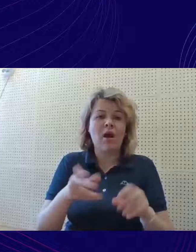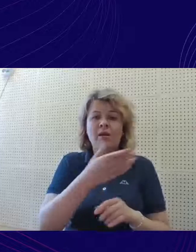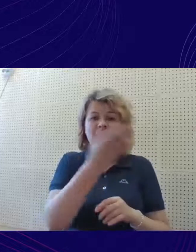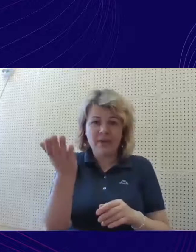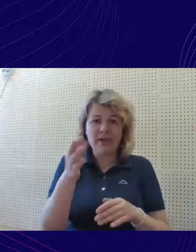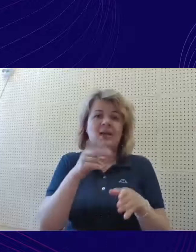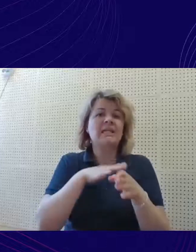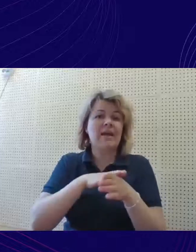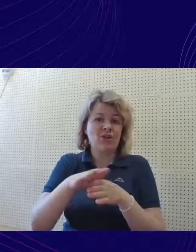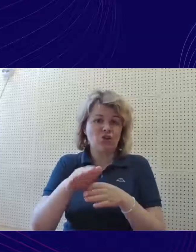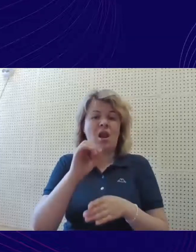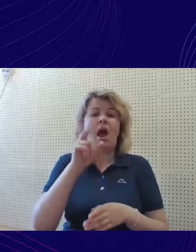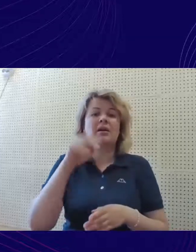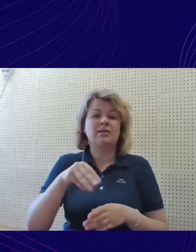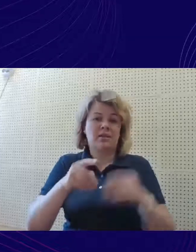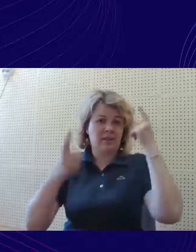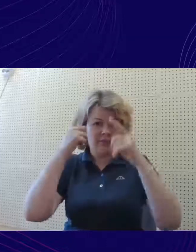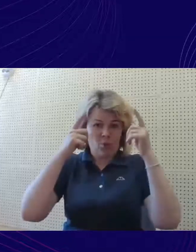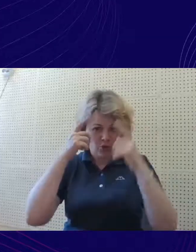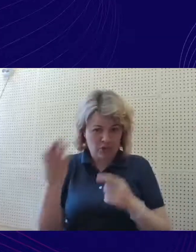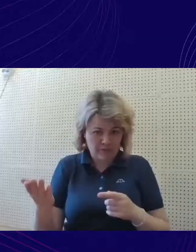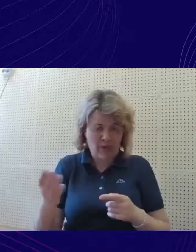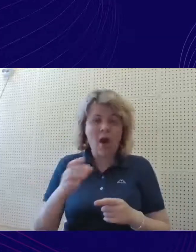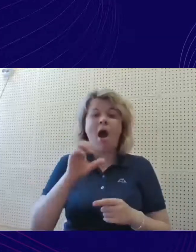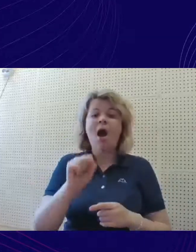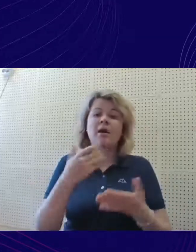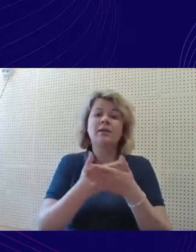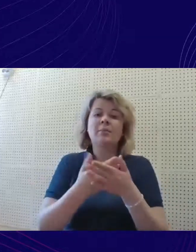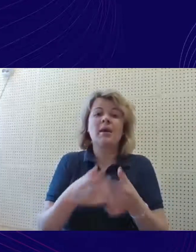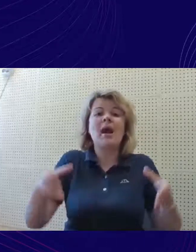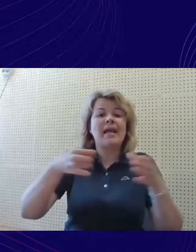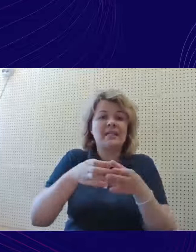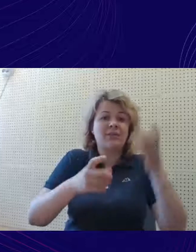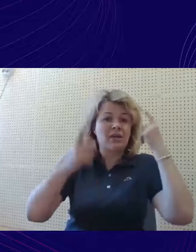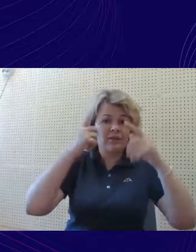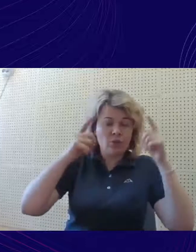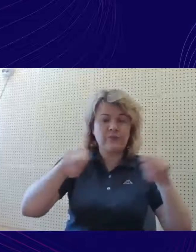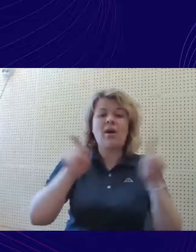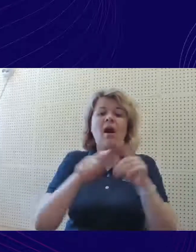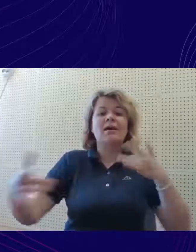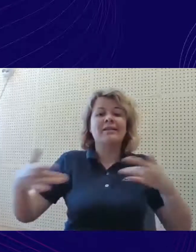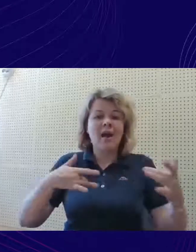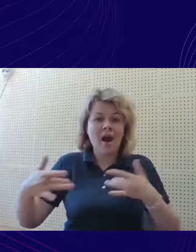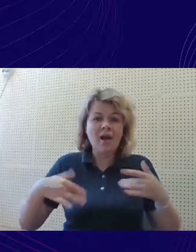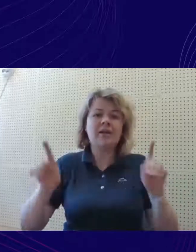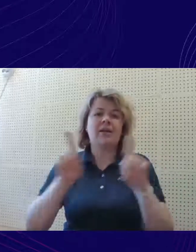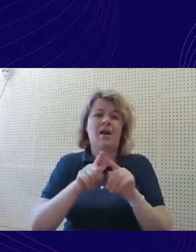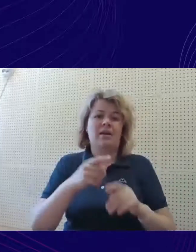вот коллективное творчество, такое как театр, такое как кино, это совершенно другая